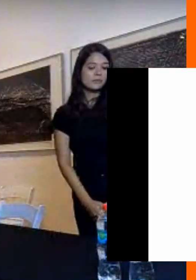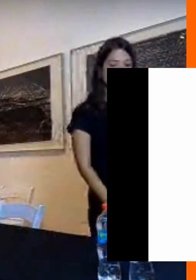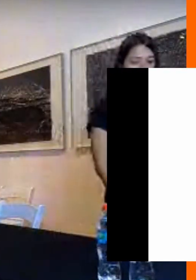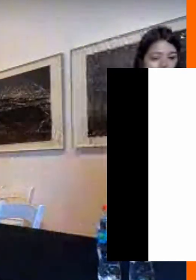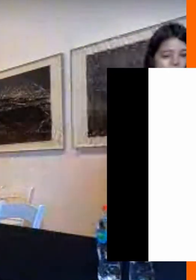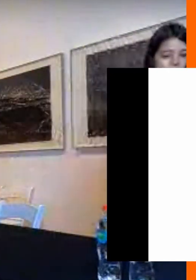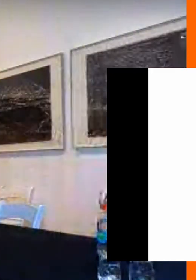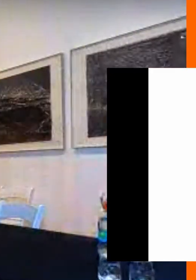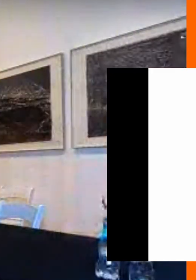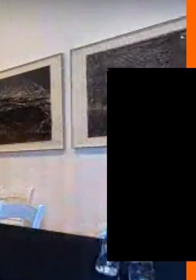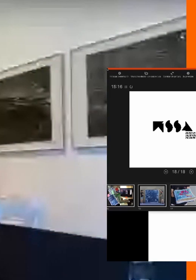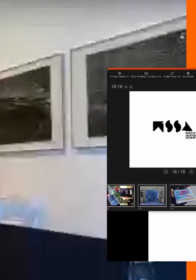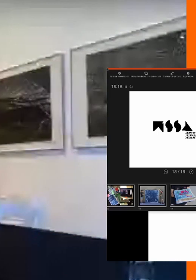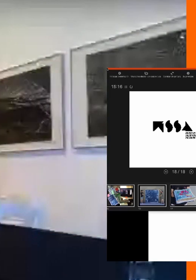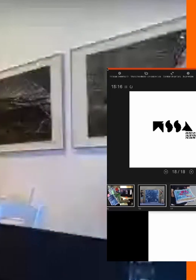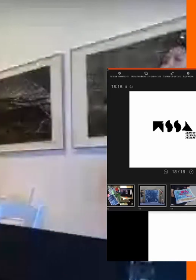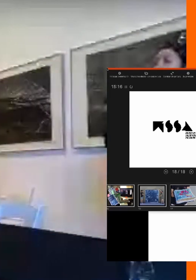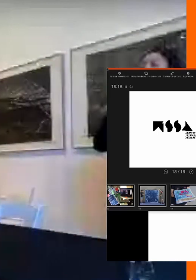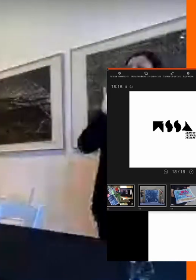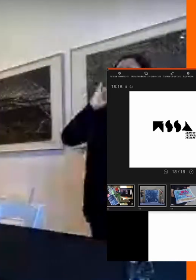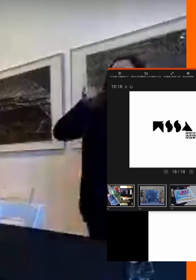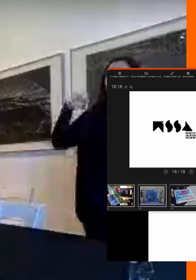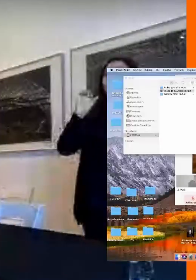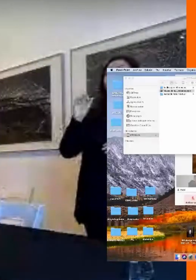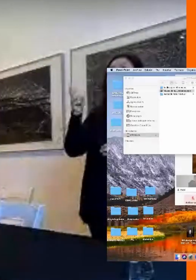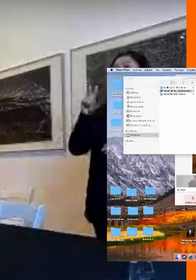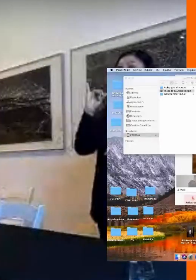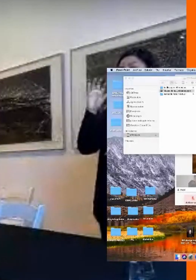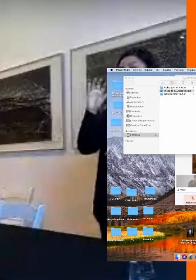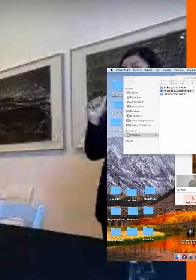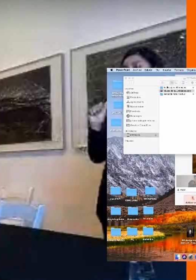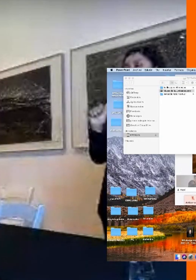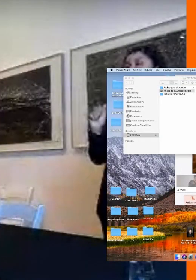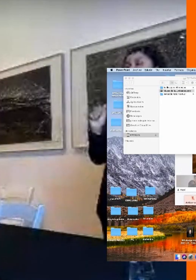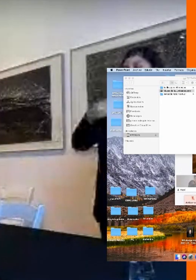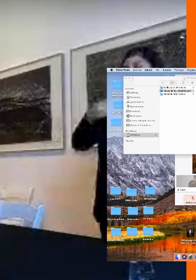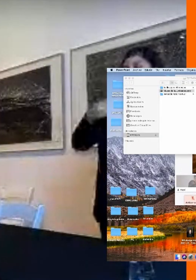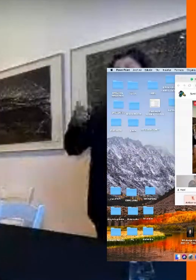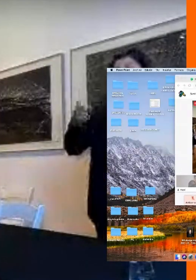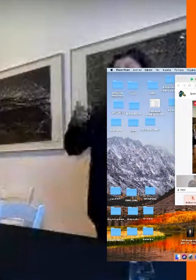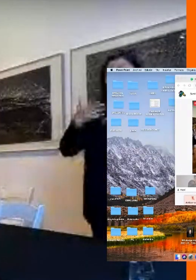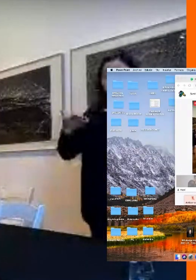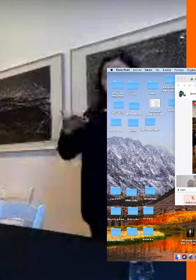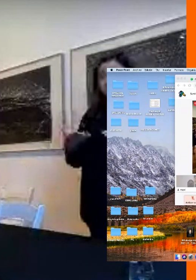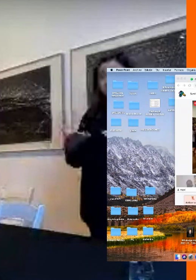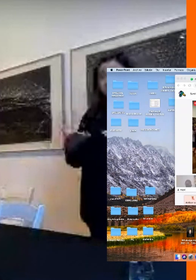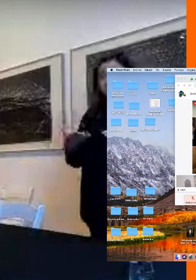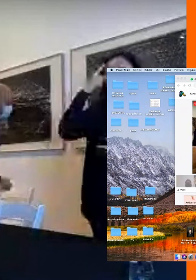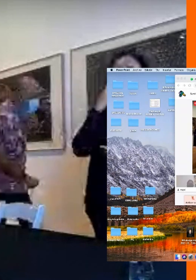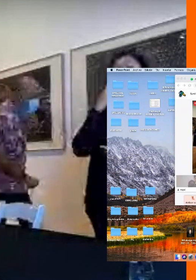Muchas gracias, Jessica. Creo que, bueno, como vamos avanzando hasta ahora, yo diría que es muy